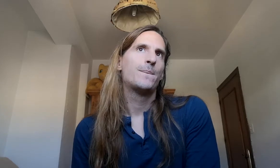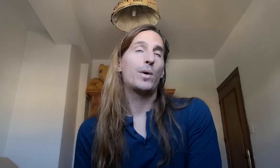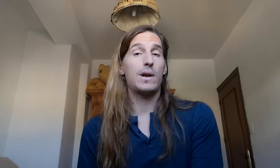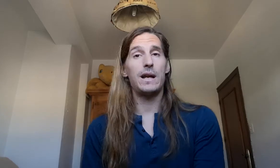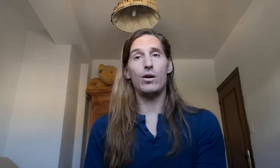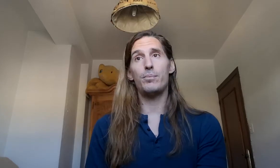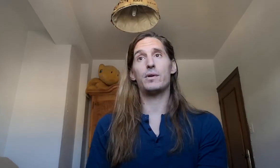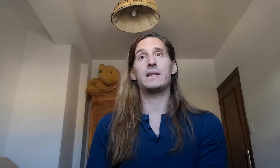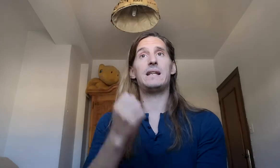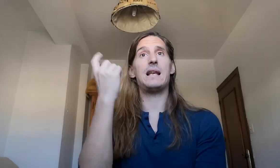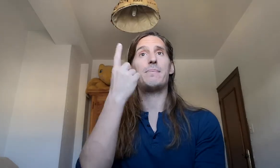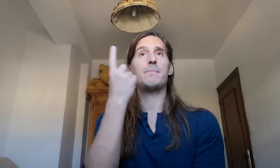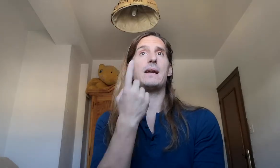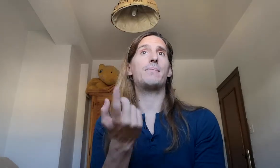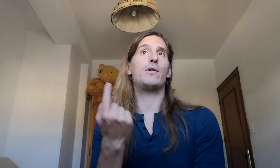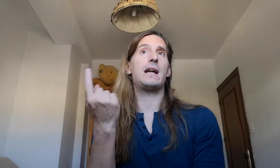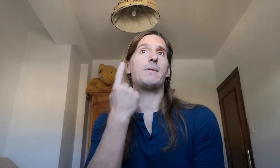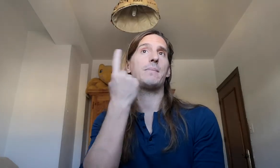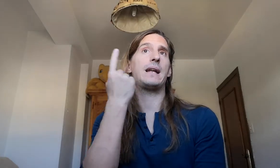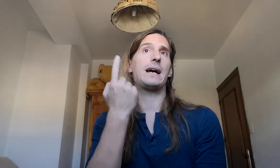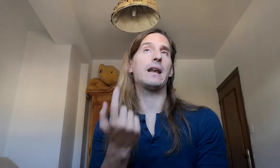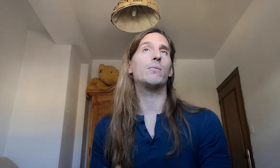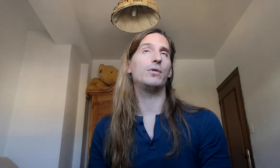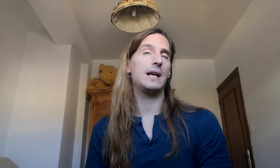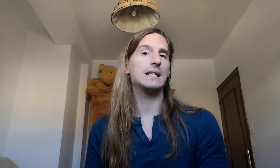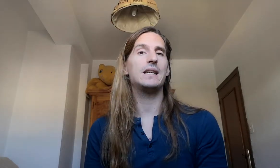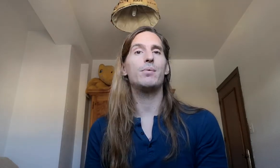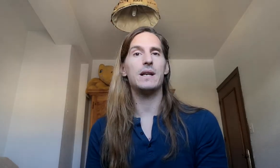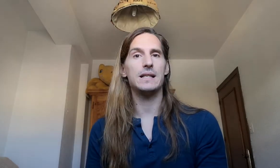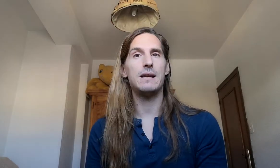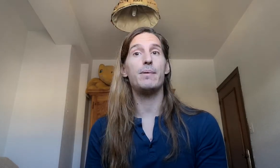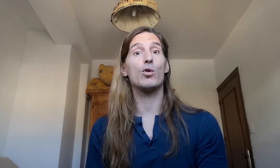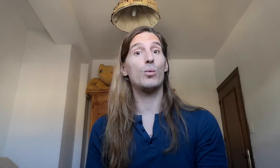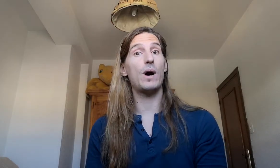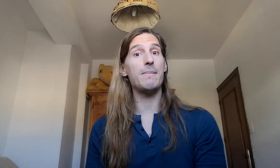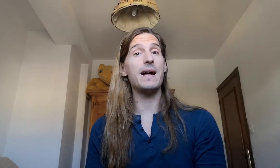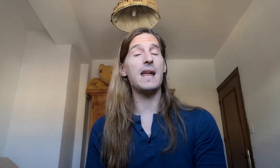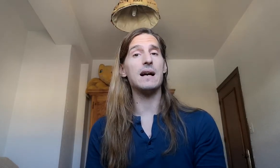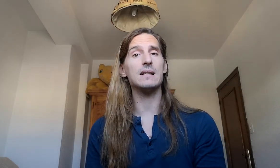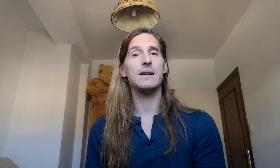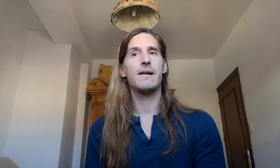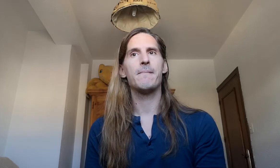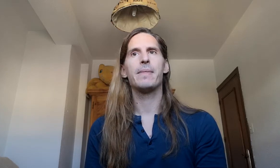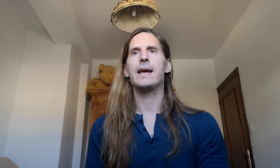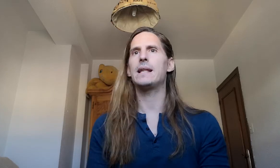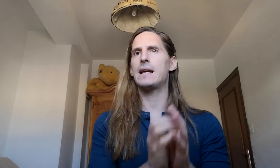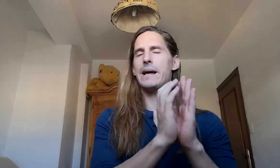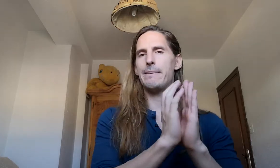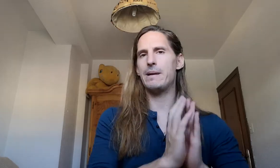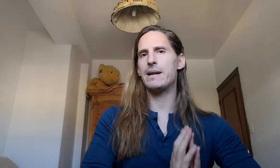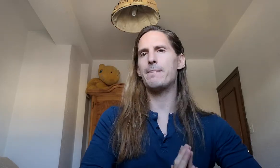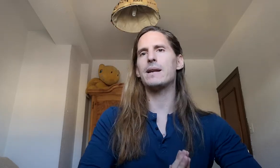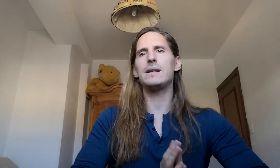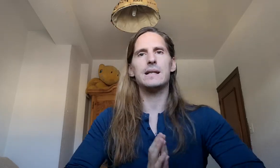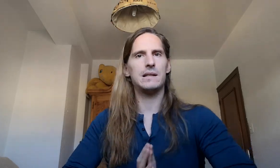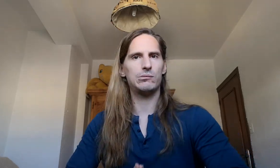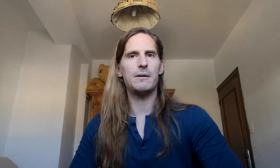¿Por qué no? Porque si es la primera, pues la Primera Guerra Mundial. Así podría ser, pero como hay varias, está la primera parte y la segunda